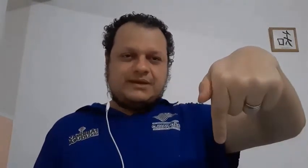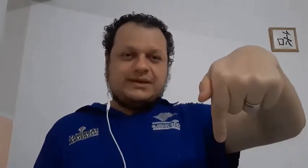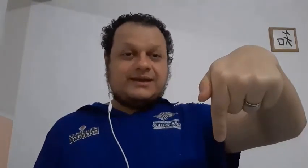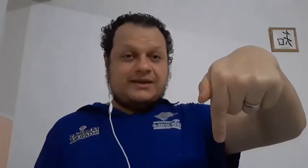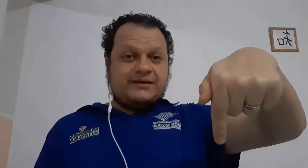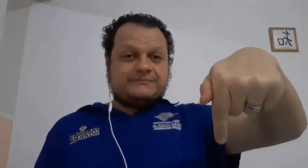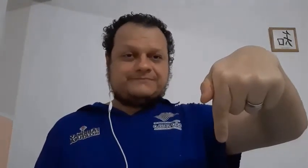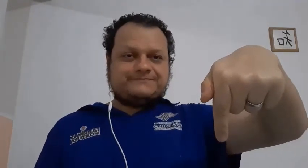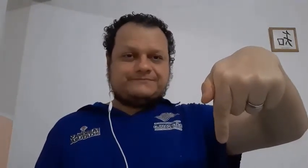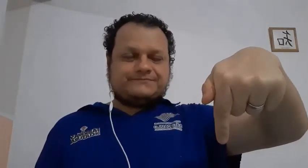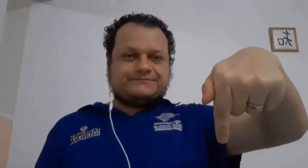Q.